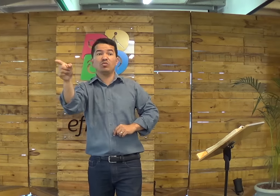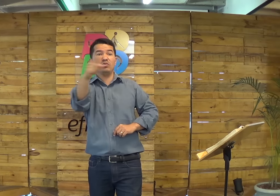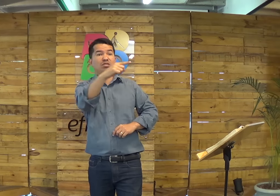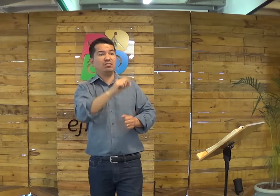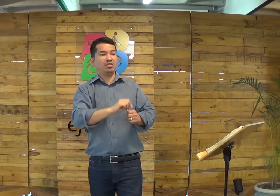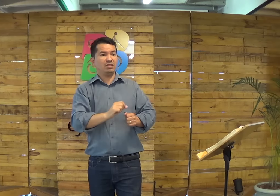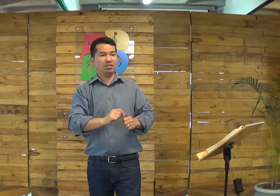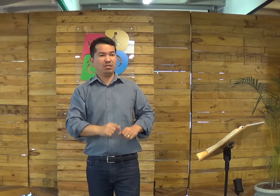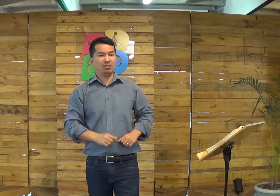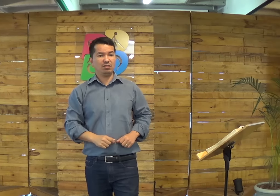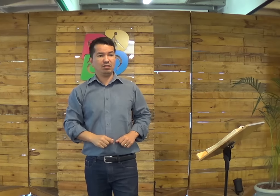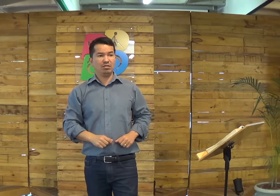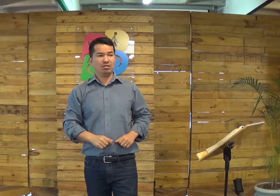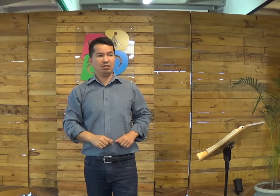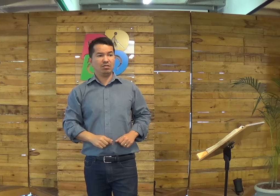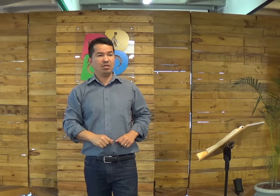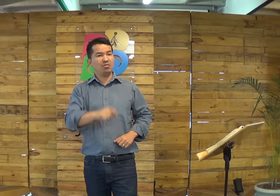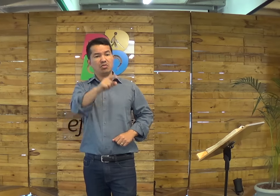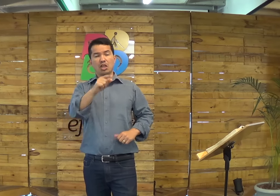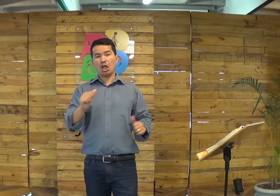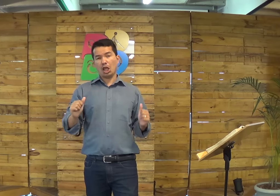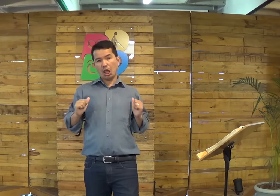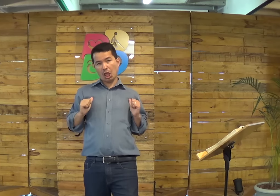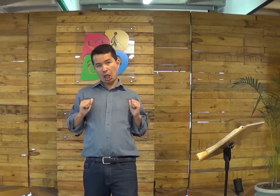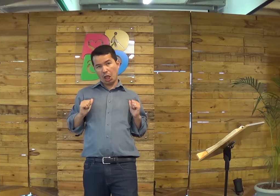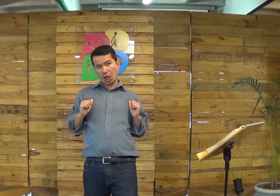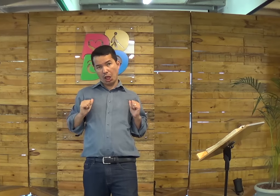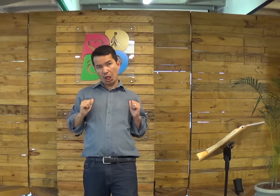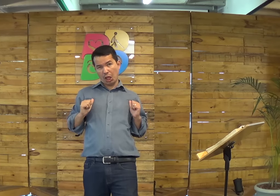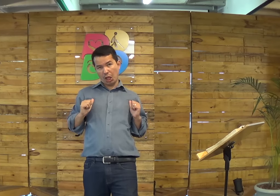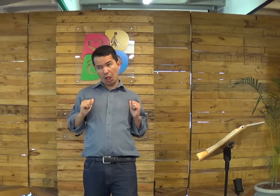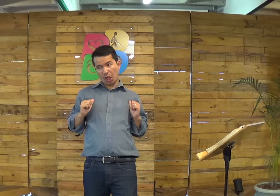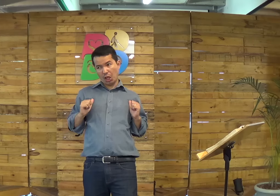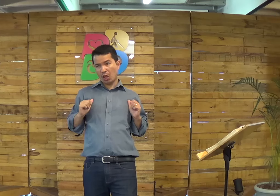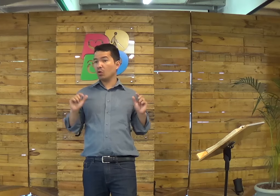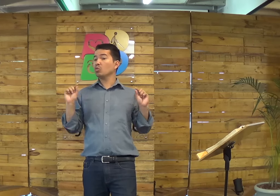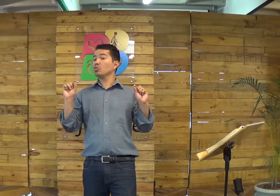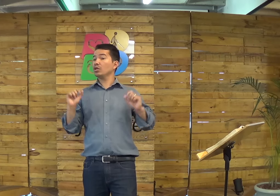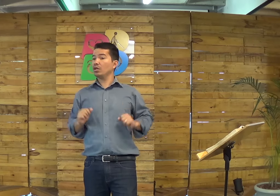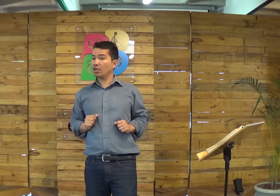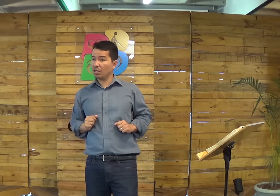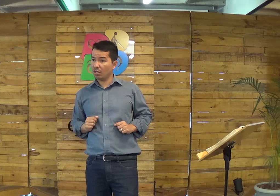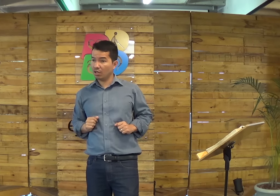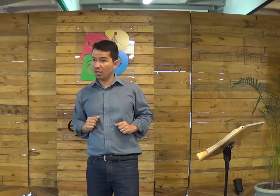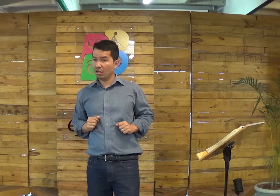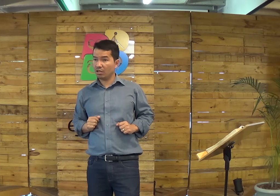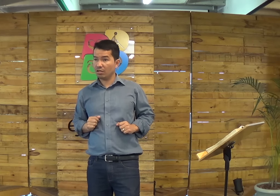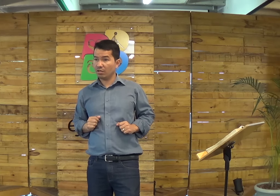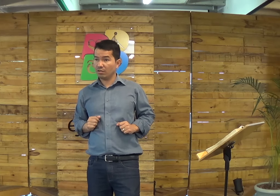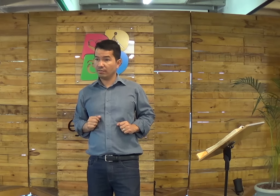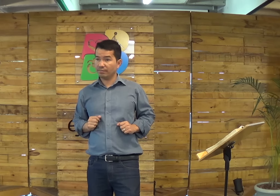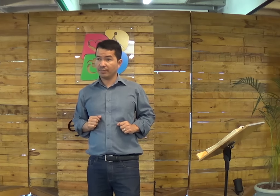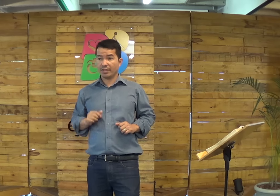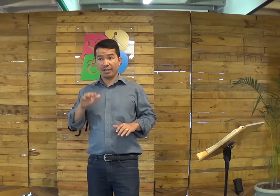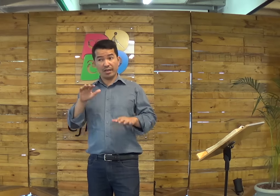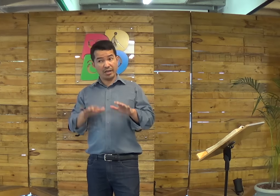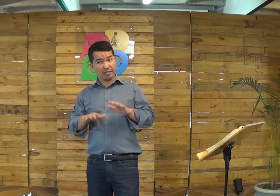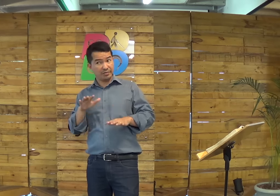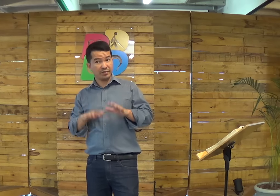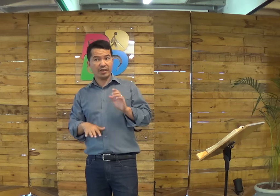você o que que Deus mandou você fazer você tá aí de braç cruzado né o que que Deus mandou